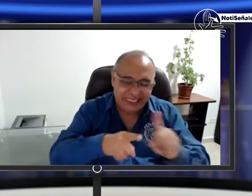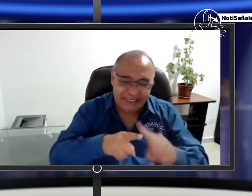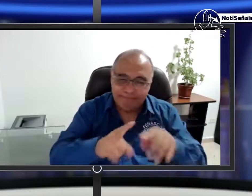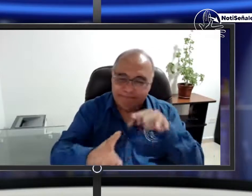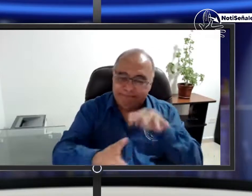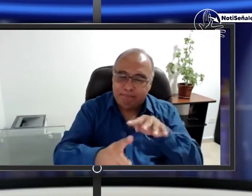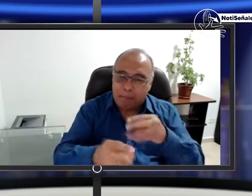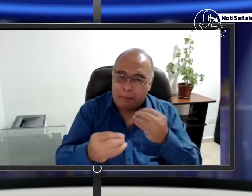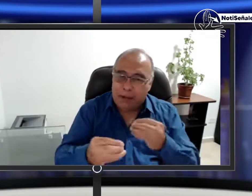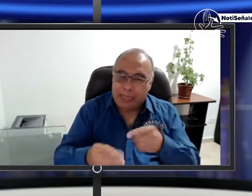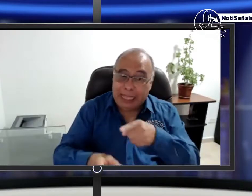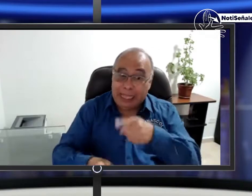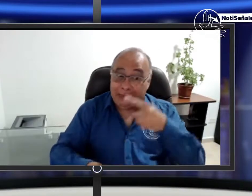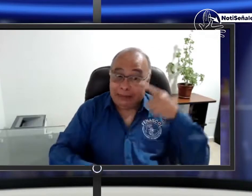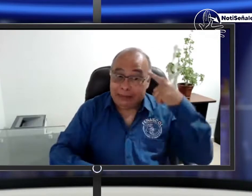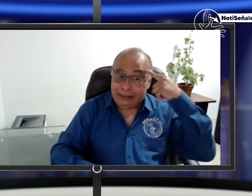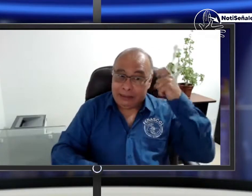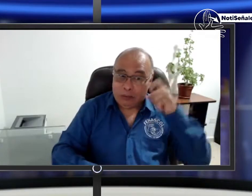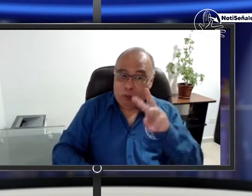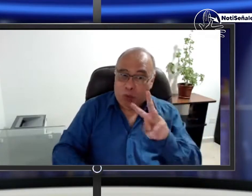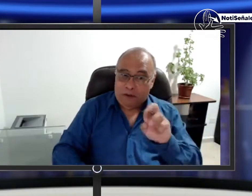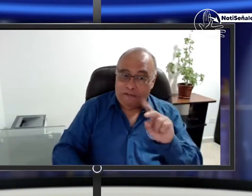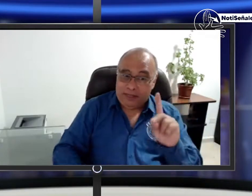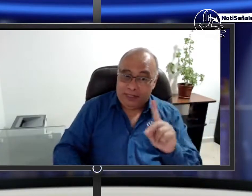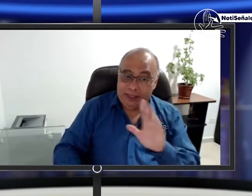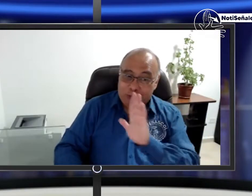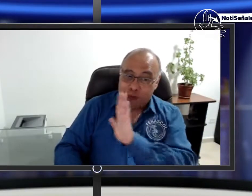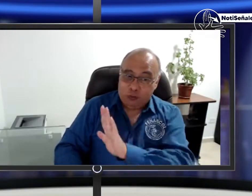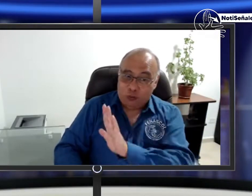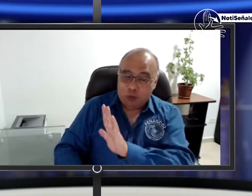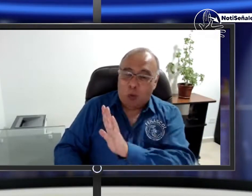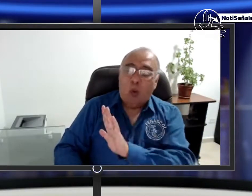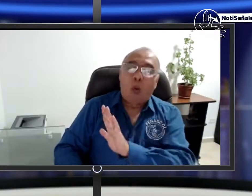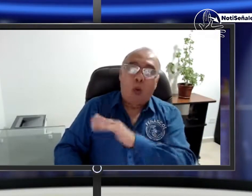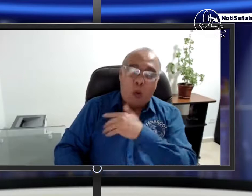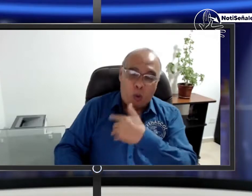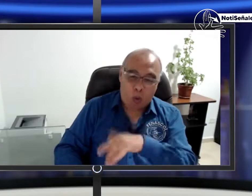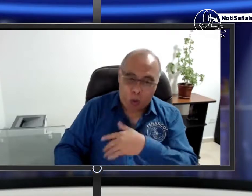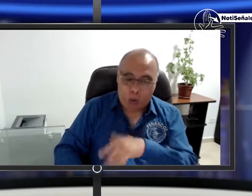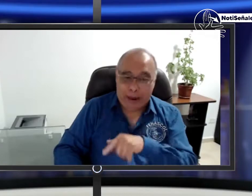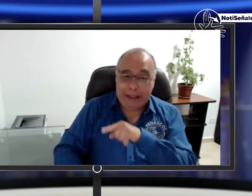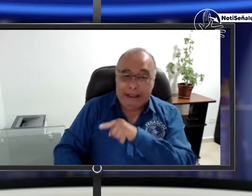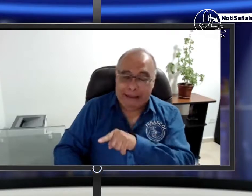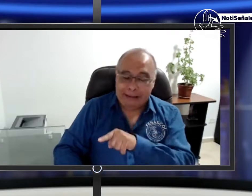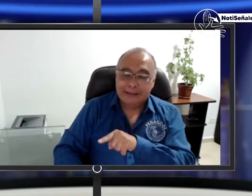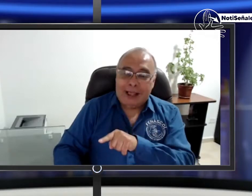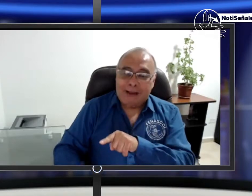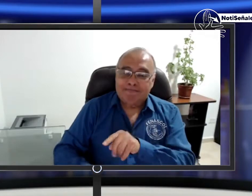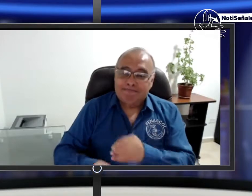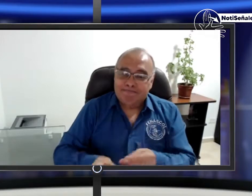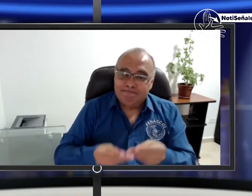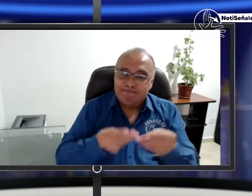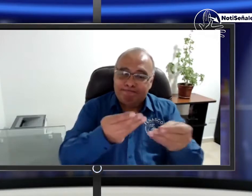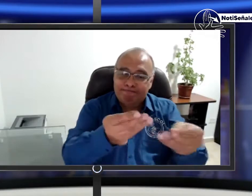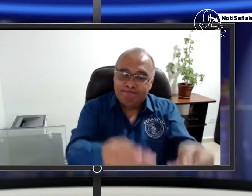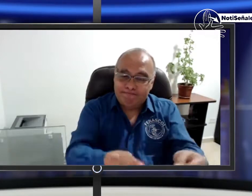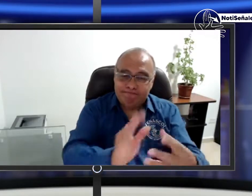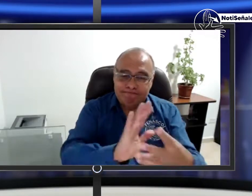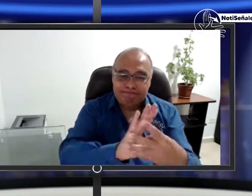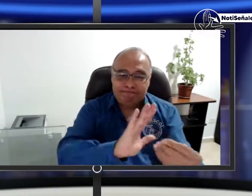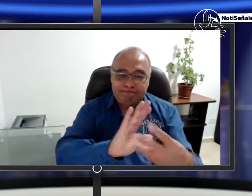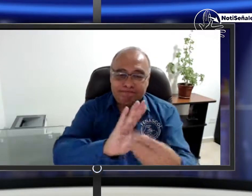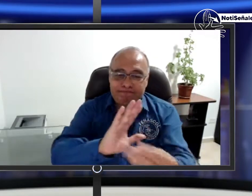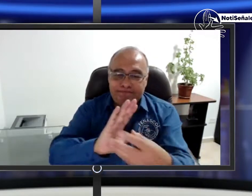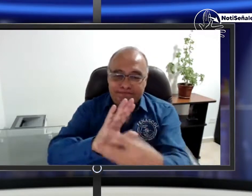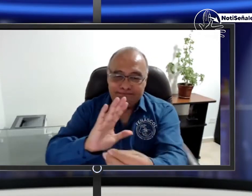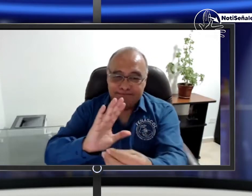alcaldías gobernaciones y congresos para que este reto de la w de esto que nos